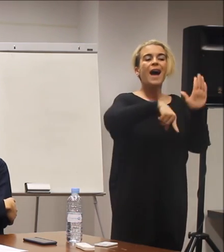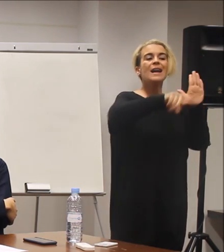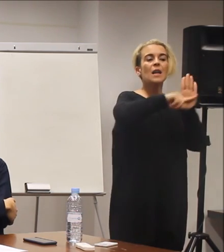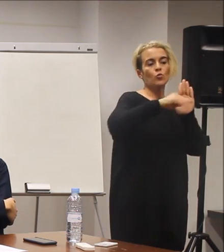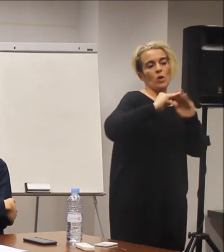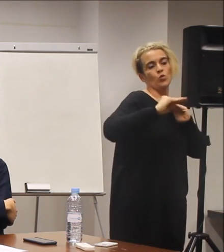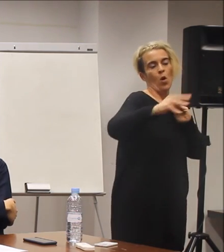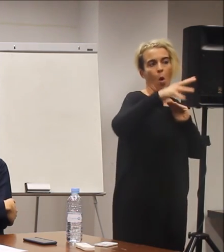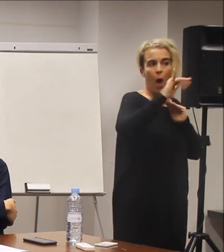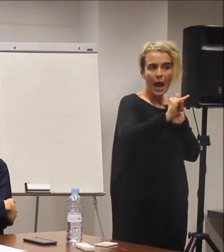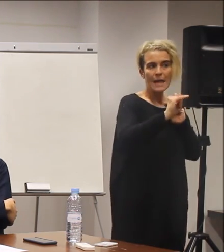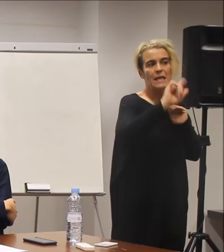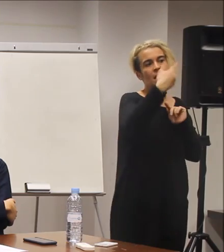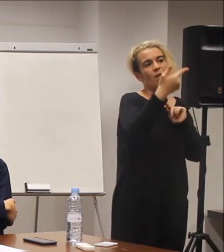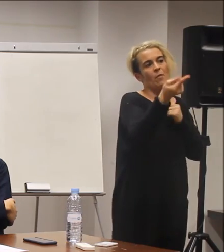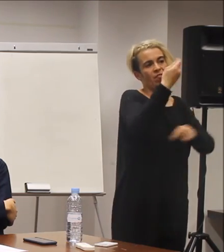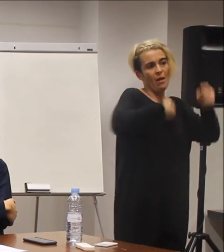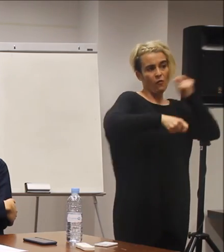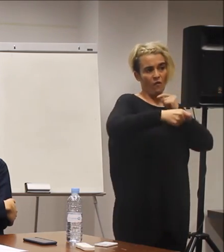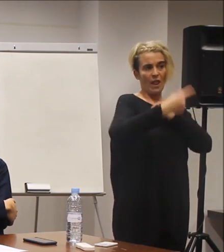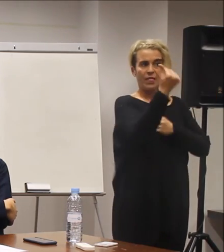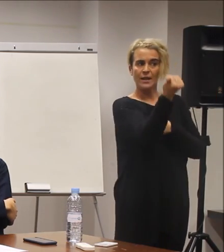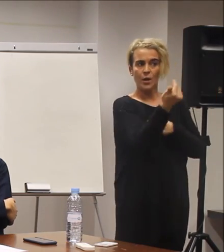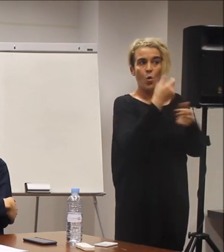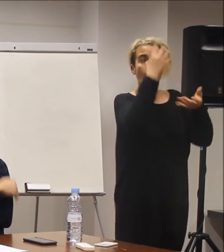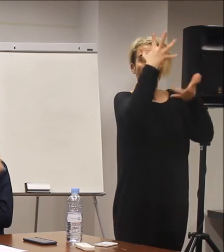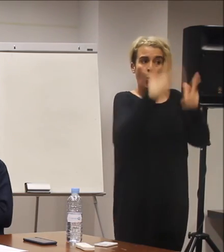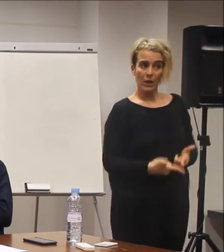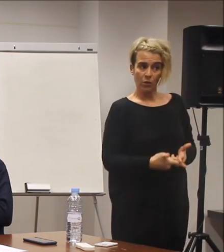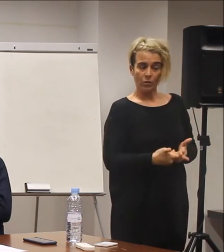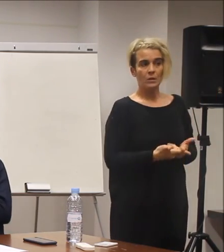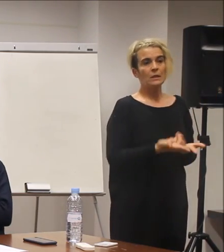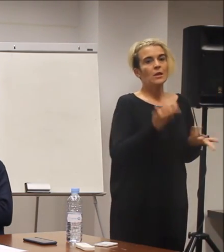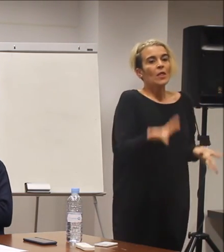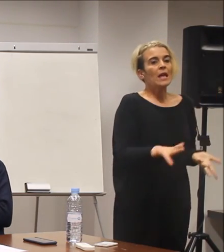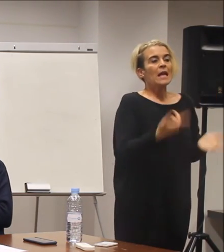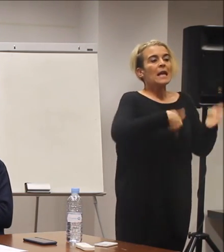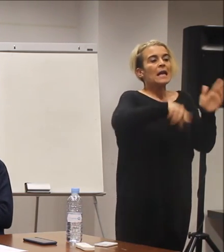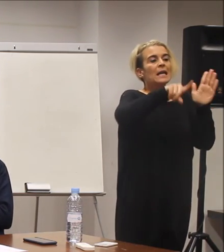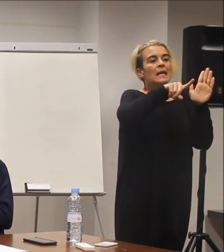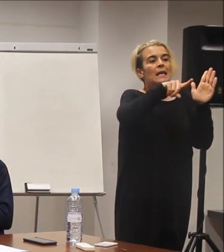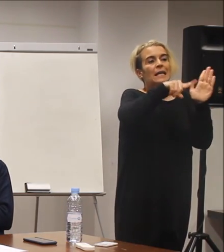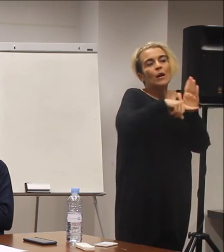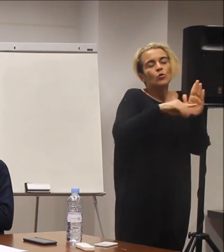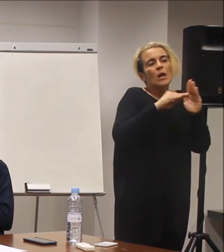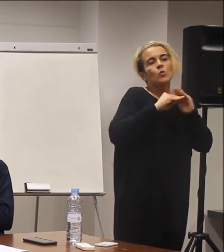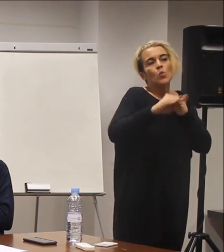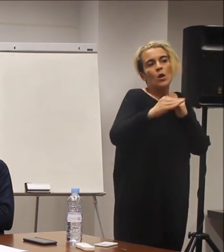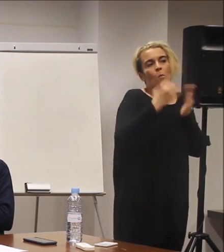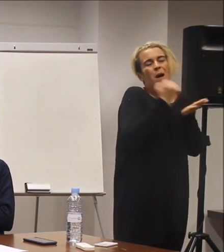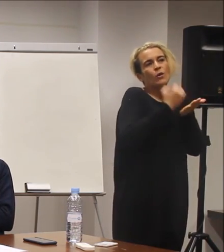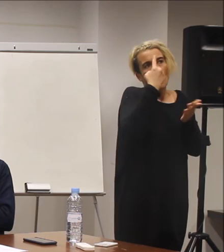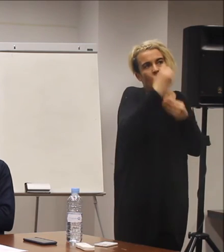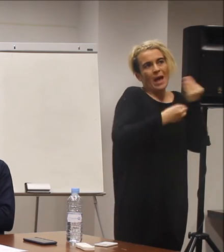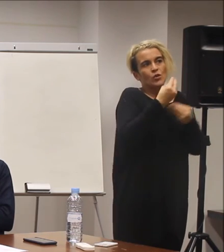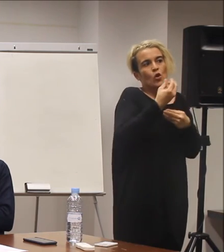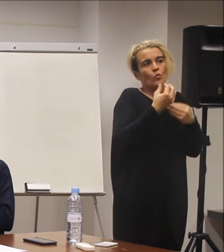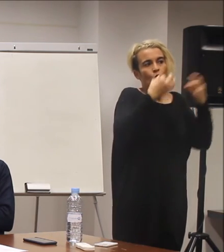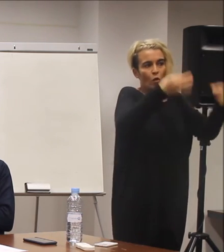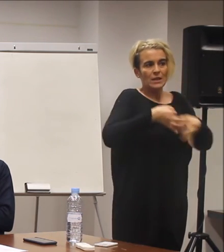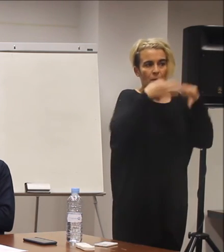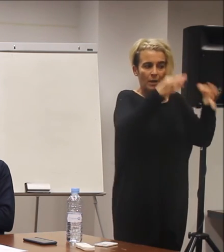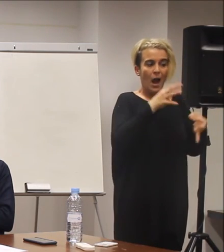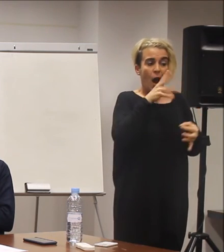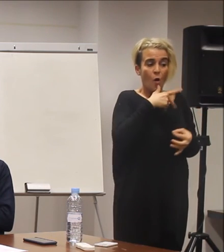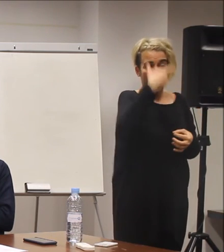Claro, aquí el Real Decreto ha vuelto a hacer, no sabemos por qué, ha vuelto a hacer la de siempre. Es decir, ¿qué pasa? Que ahora el consumidor que